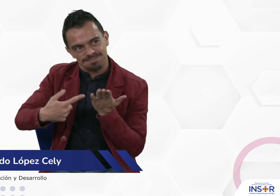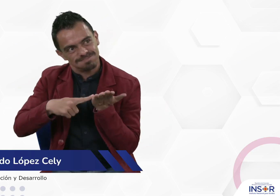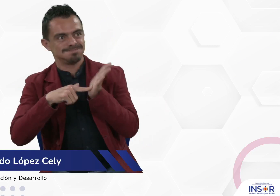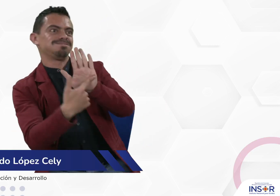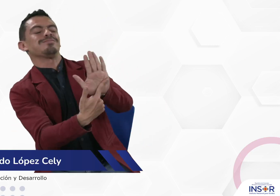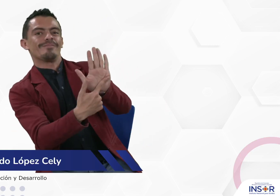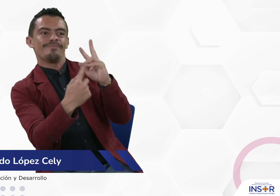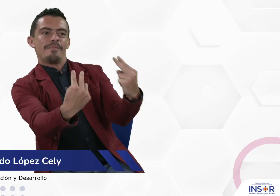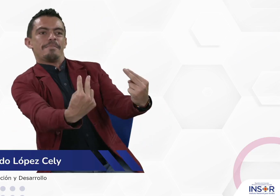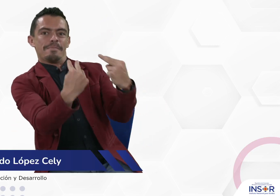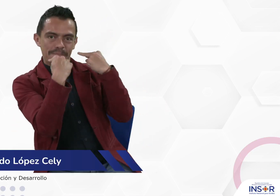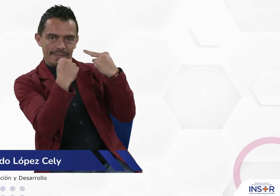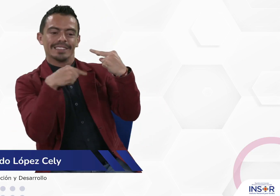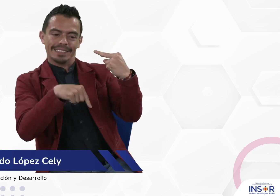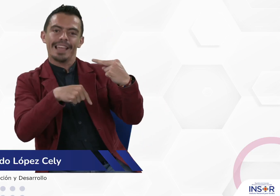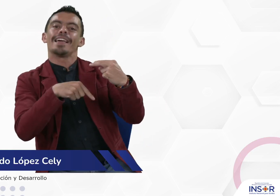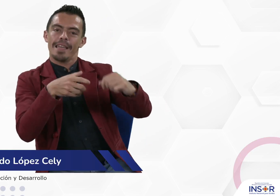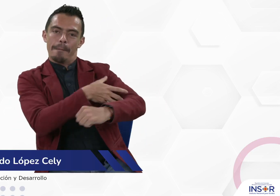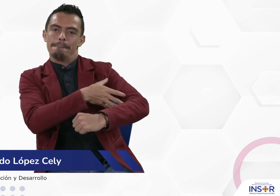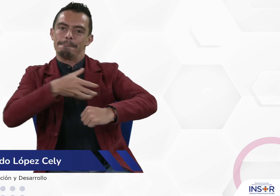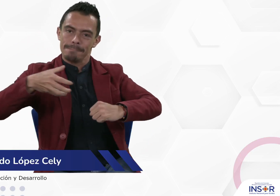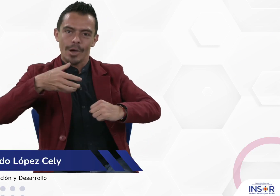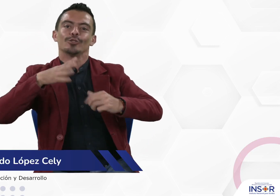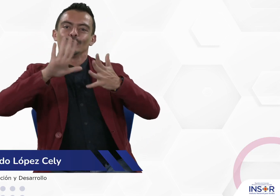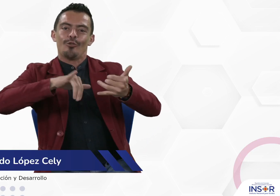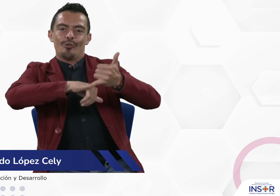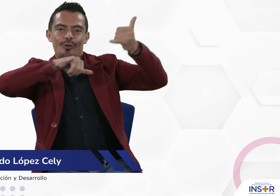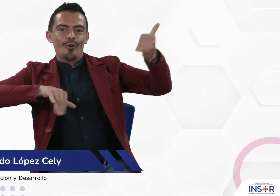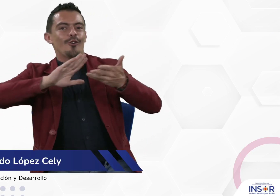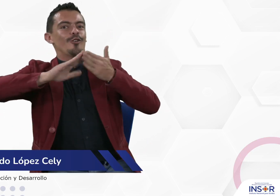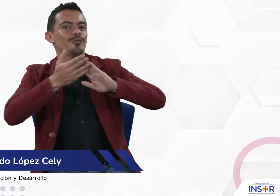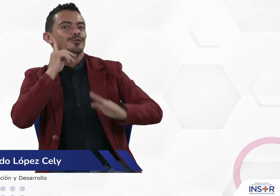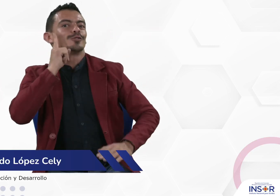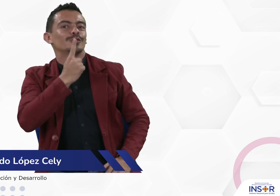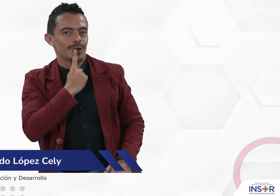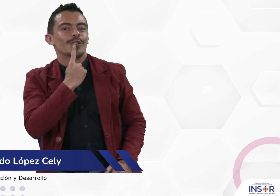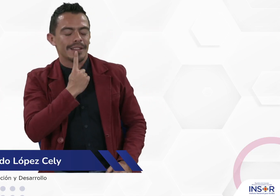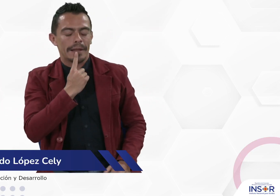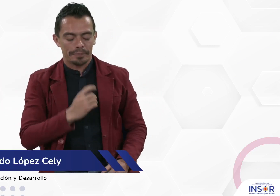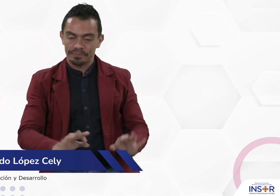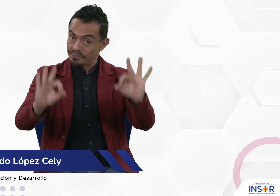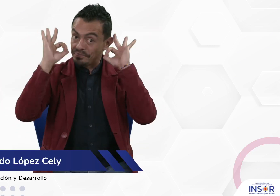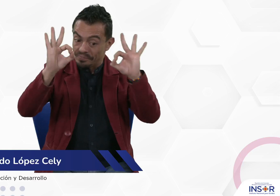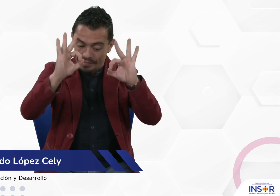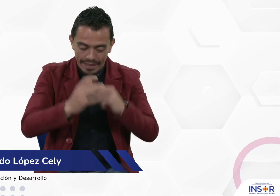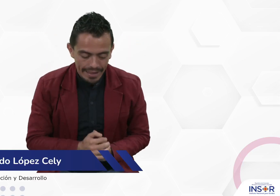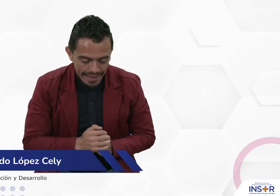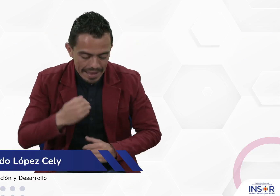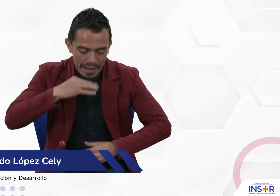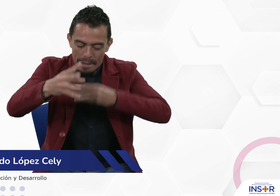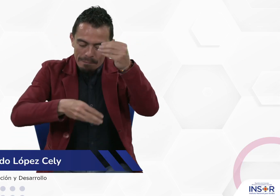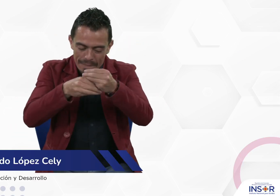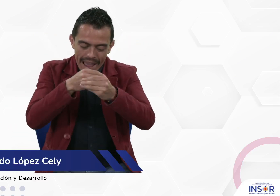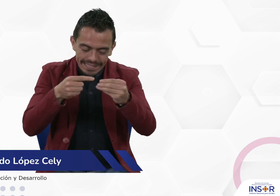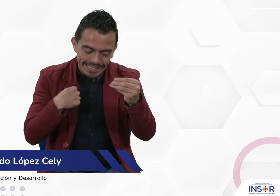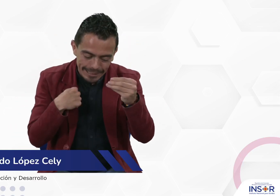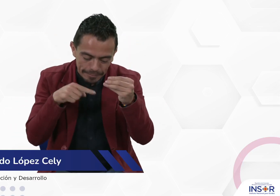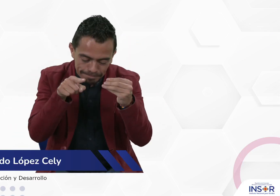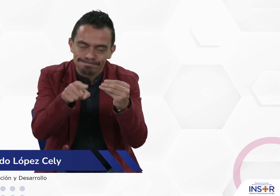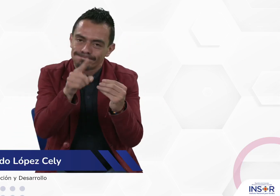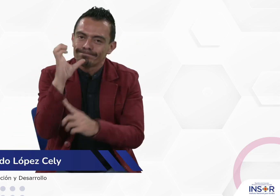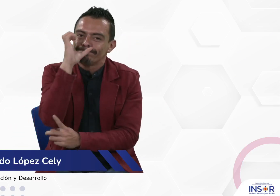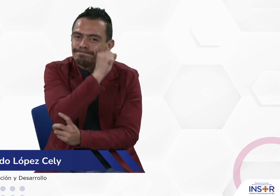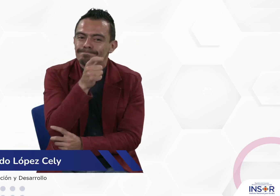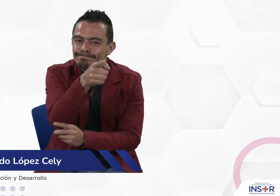quieran mostrar su cultura, su lengua y sus saberes también y que esto trabaje pues en el empoderamiento y la independencia y autonomía de